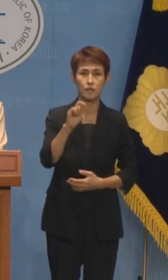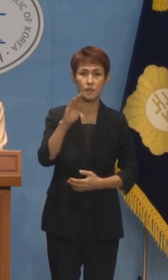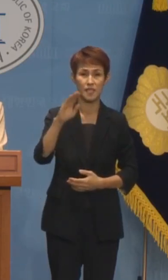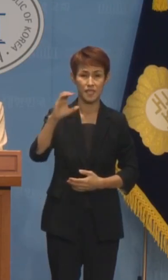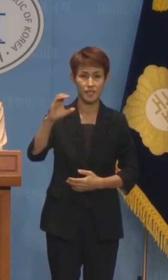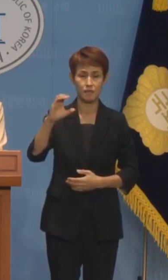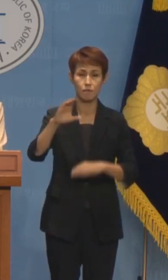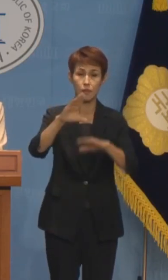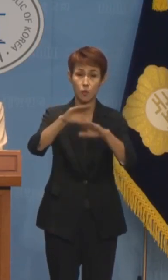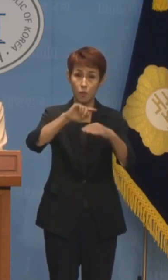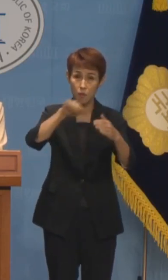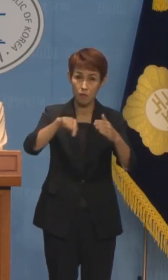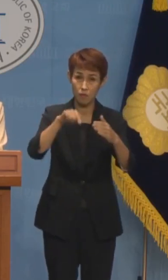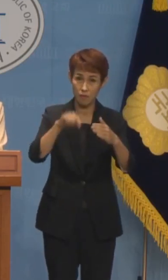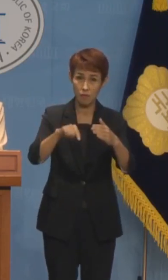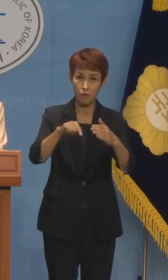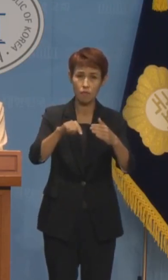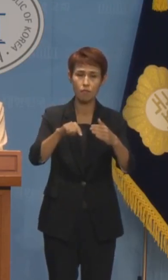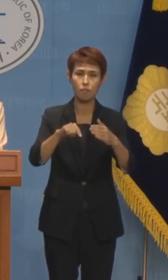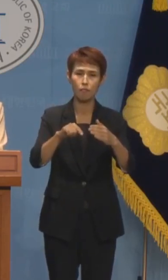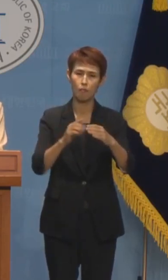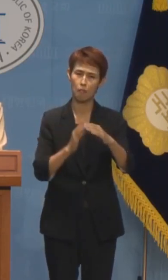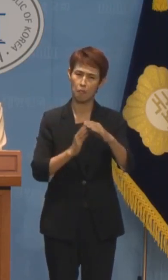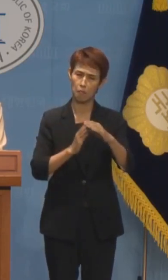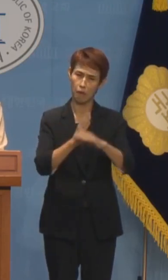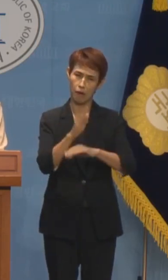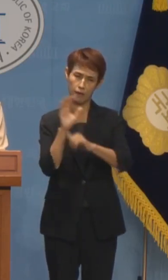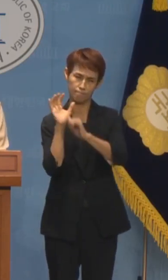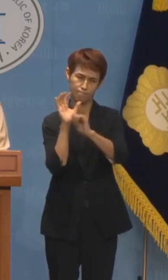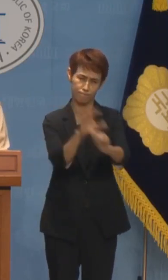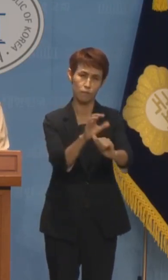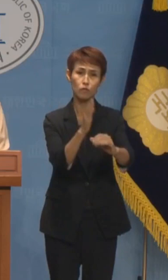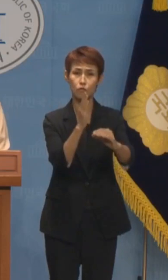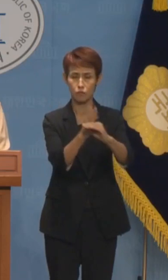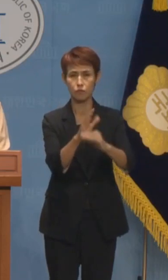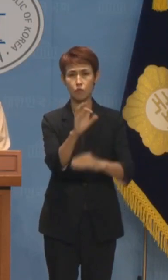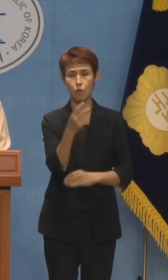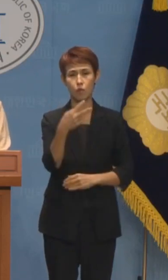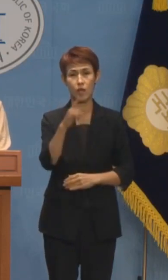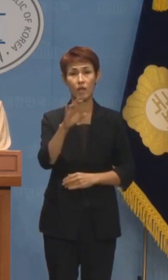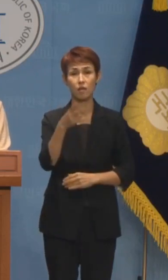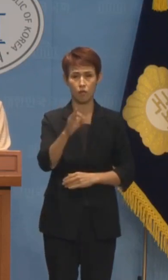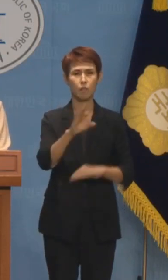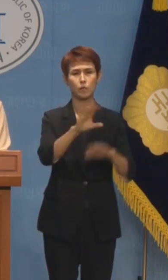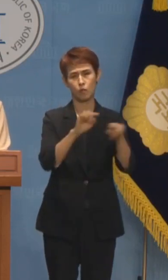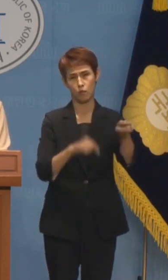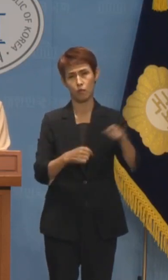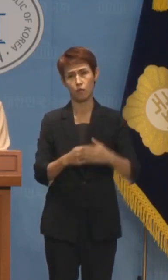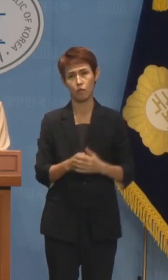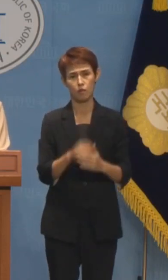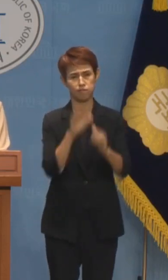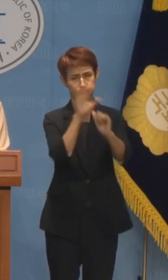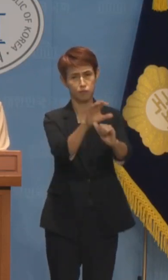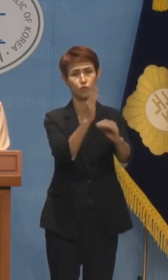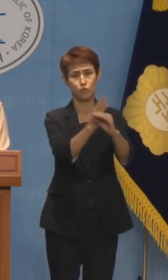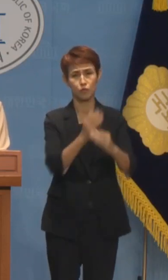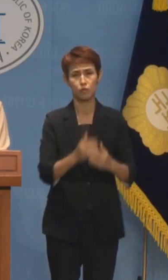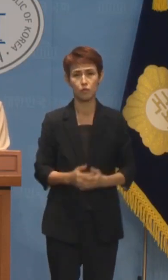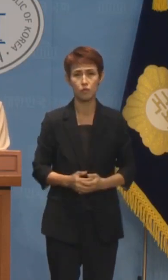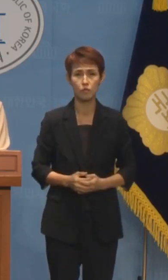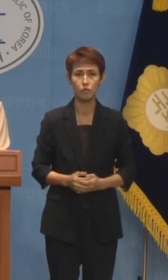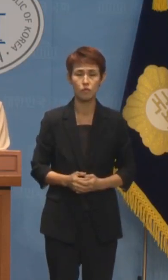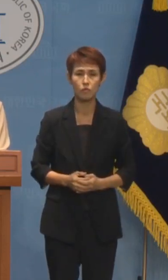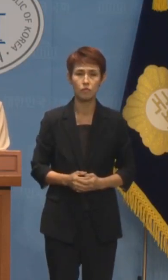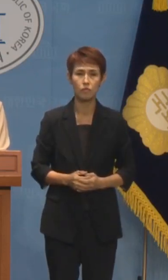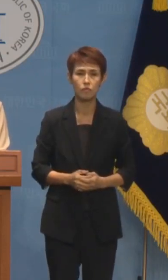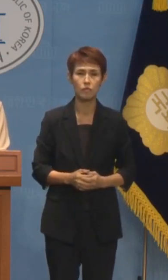라이브에 가해지고 있는 돌을 넘는 압박이 대표적입니다 국민의 힘 미디어 특위는 최근